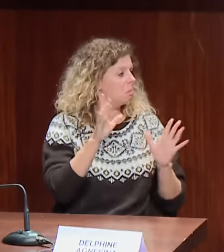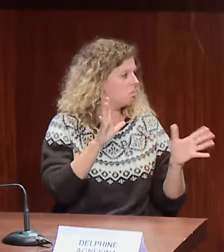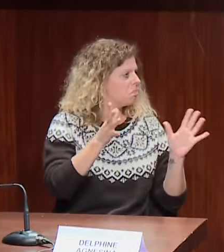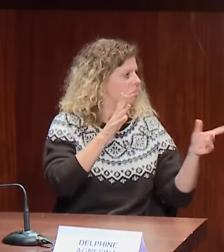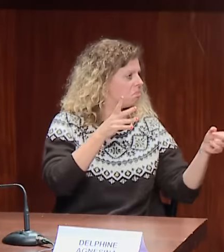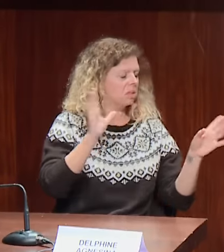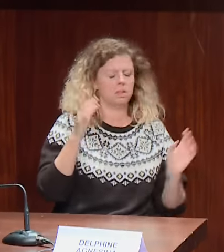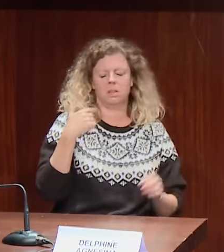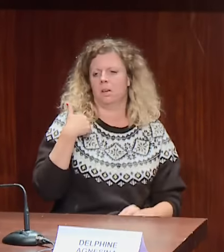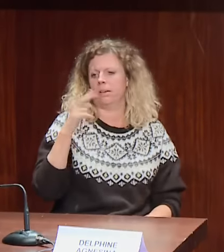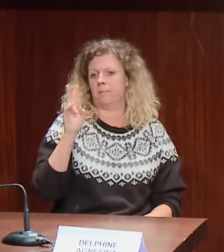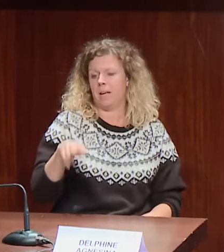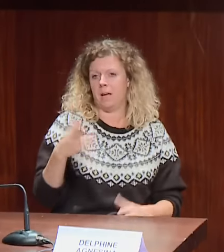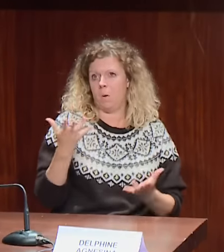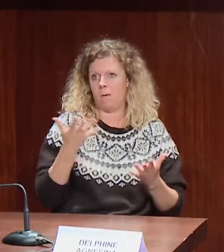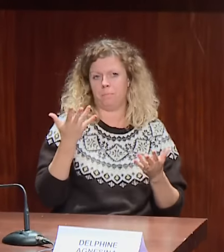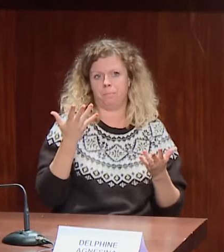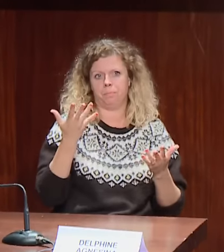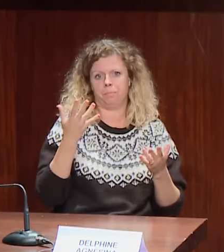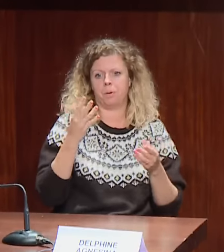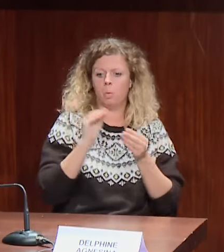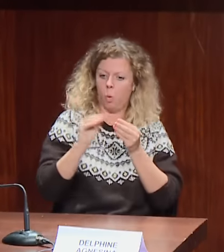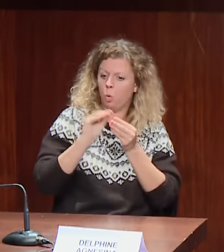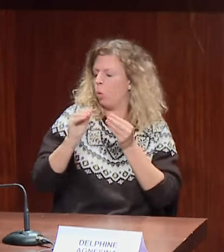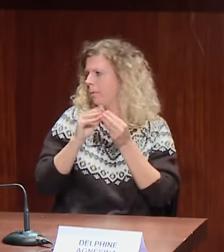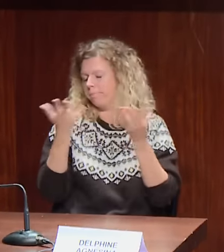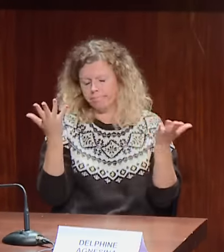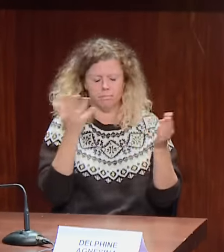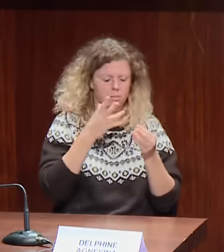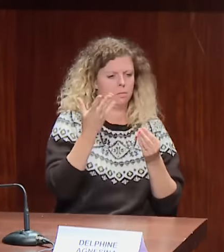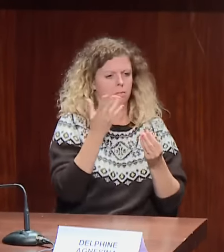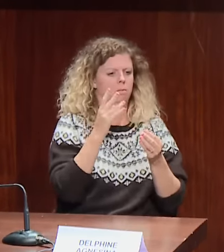Alors, je vais essayer de répondre à cette question.